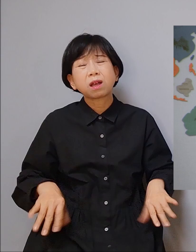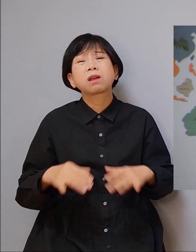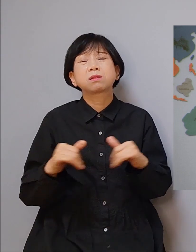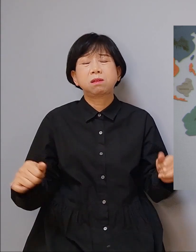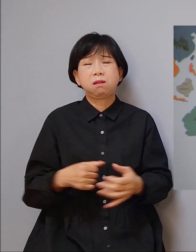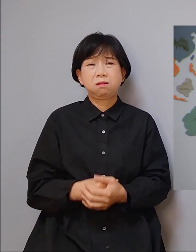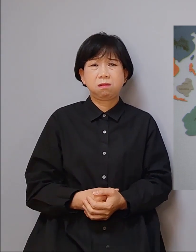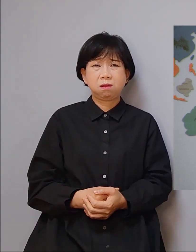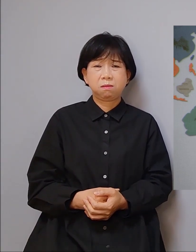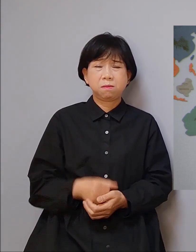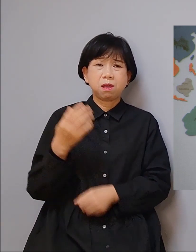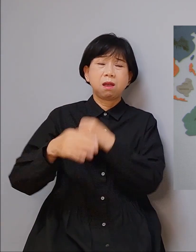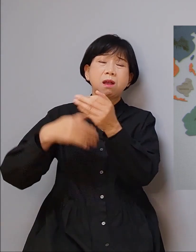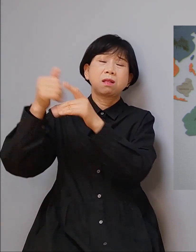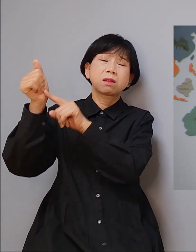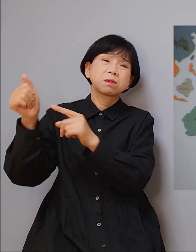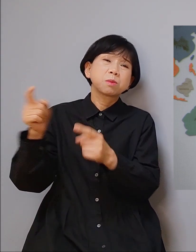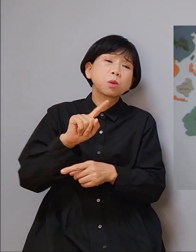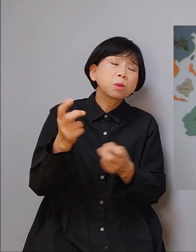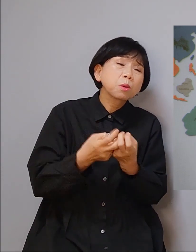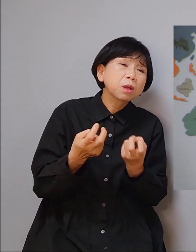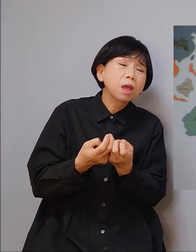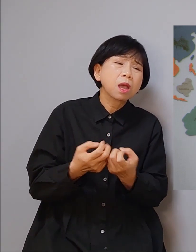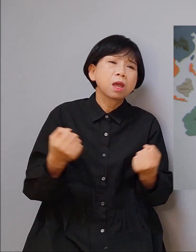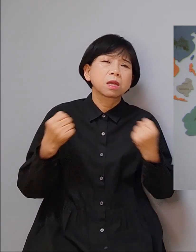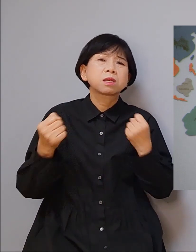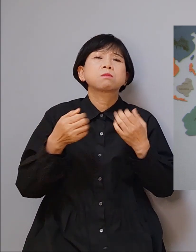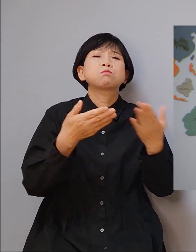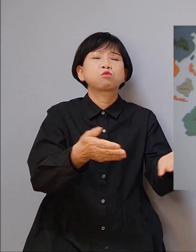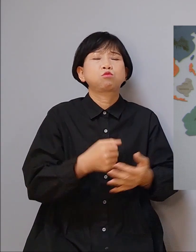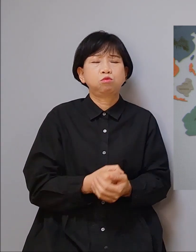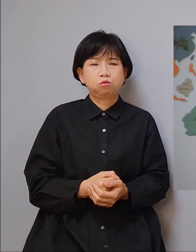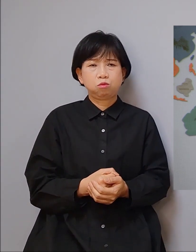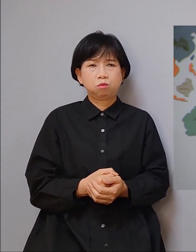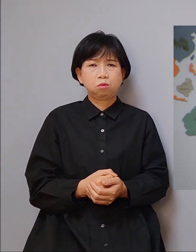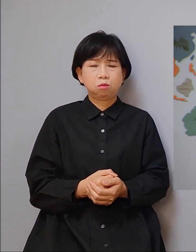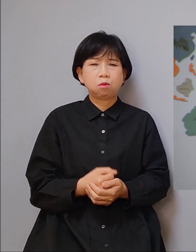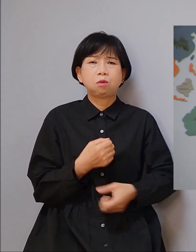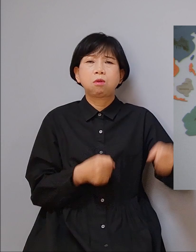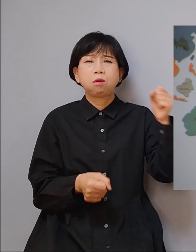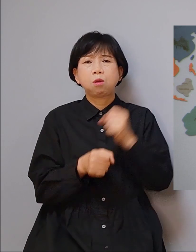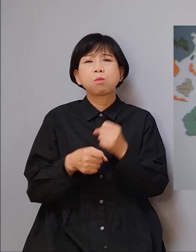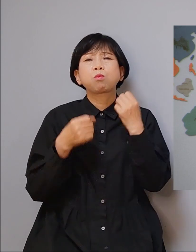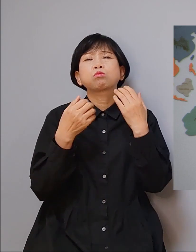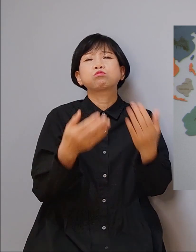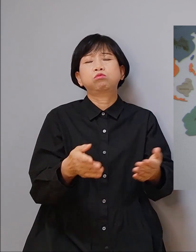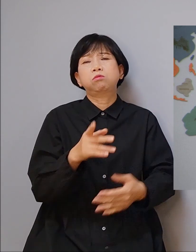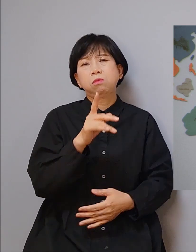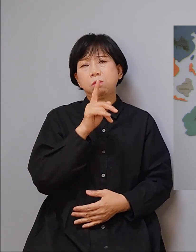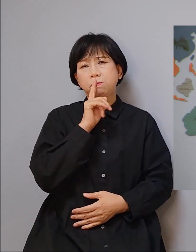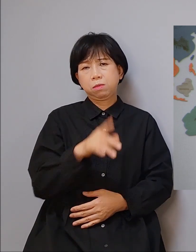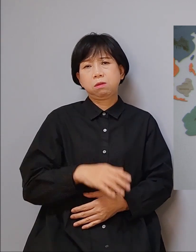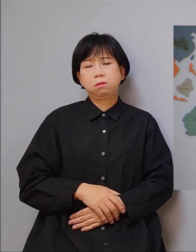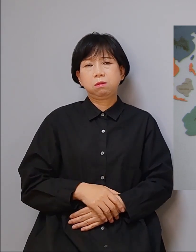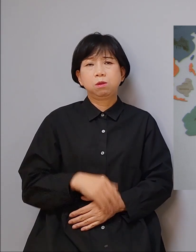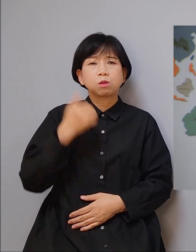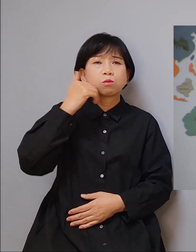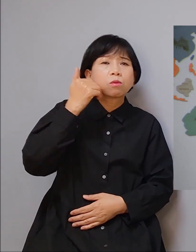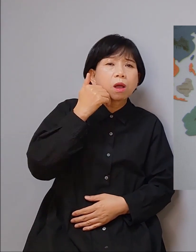무능한 자를 어떻게 하신다고 말씀합니까? 힘을 주시고 기력을 회복시켜 주신다. 누가요?